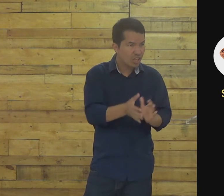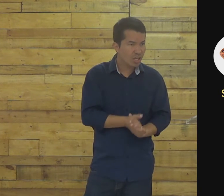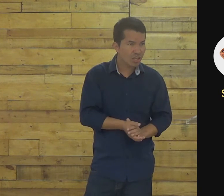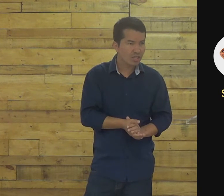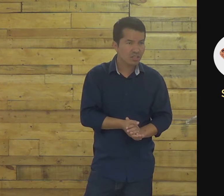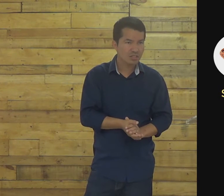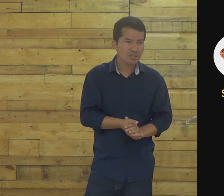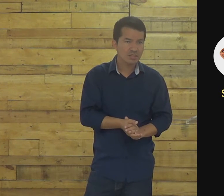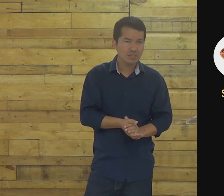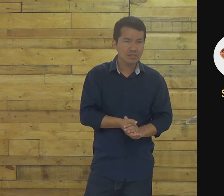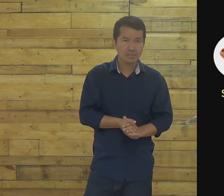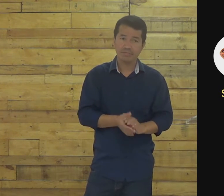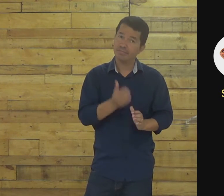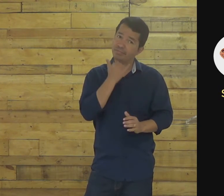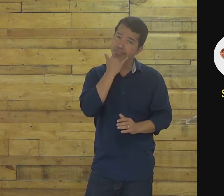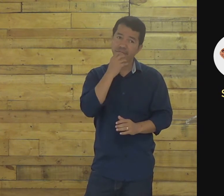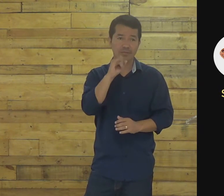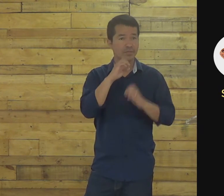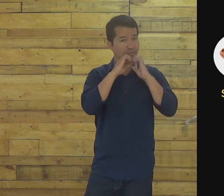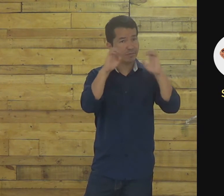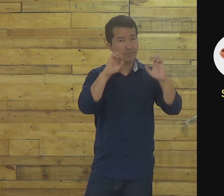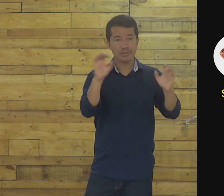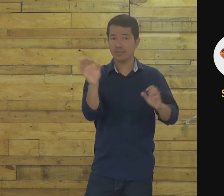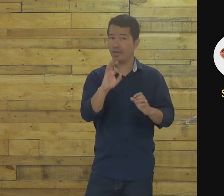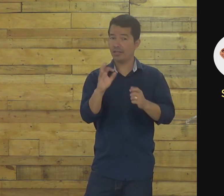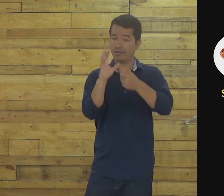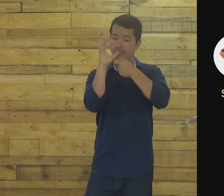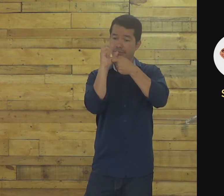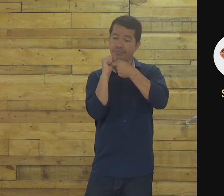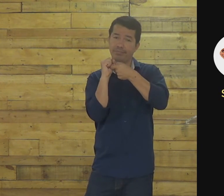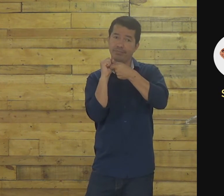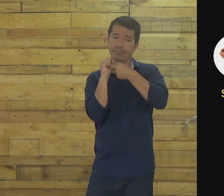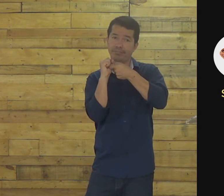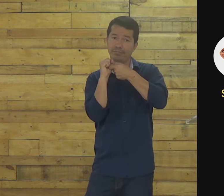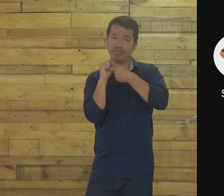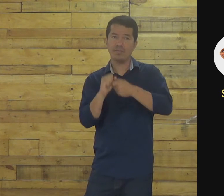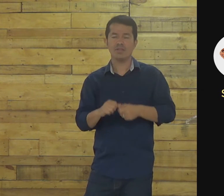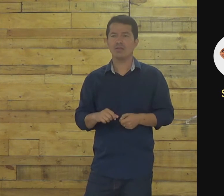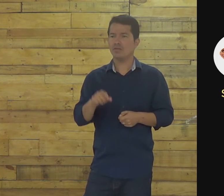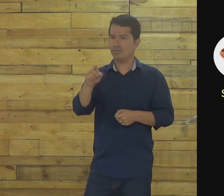coisa. Como é que você vai evangelizar? Hein?